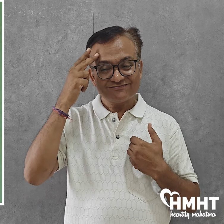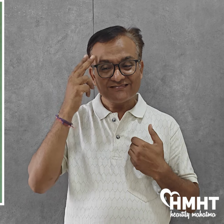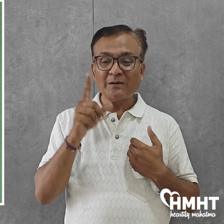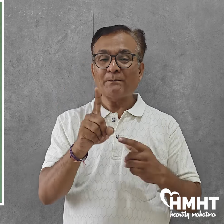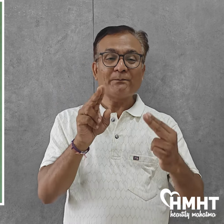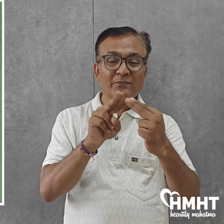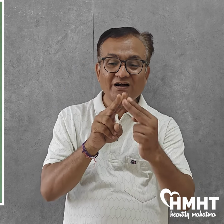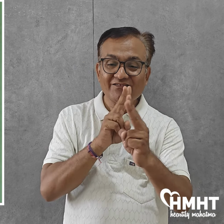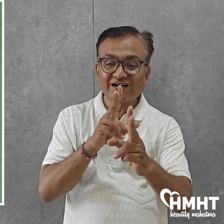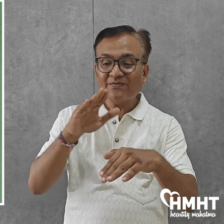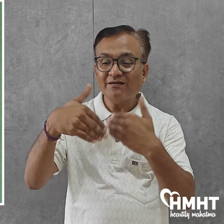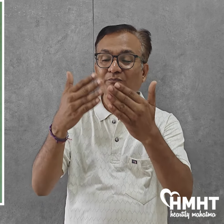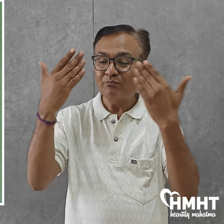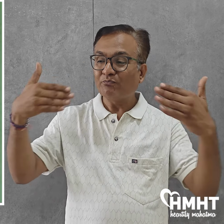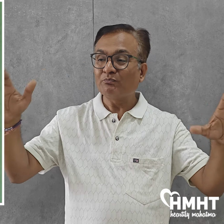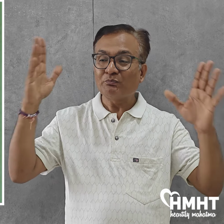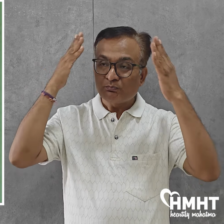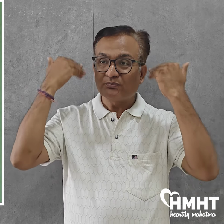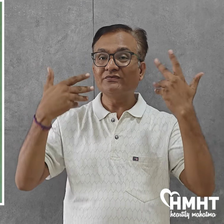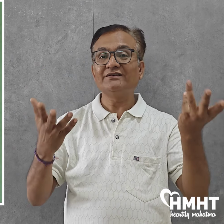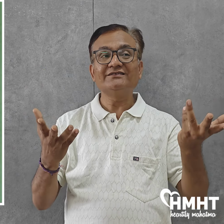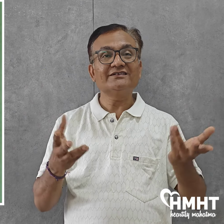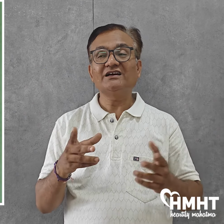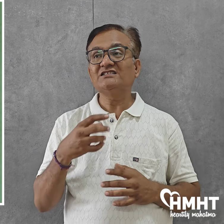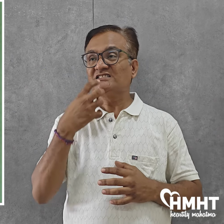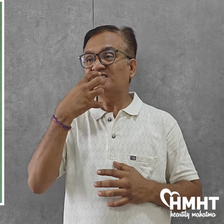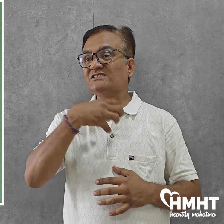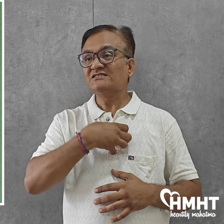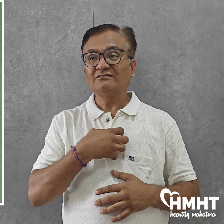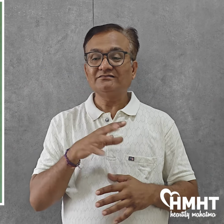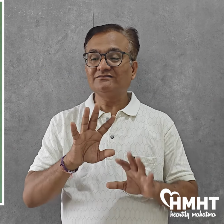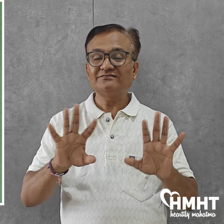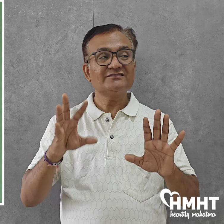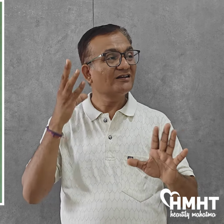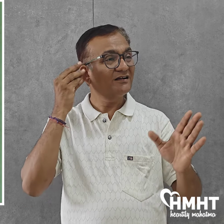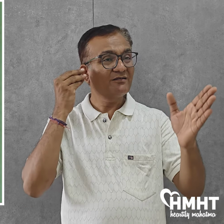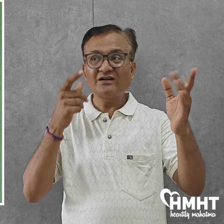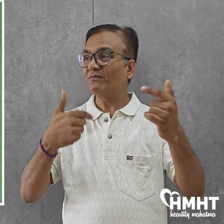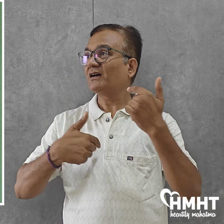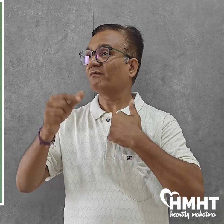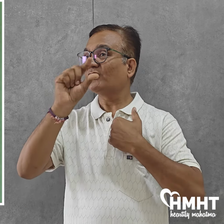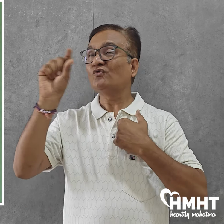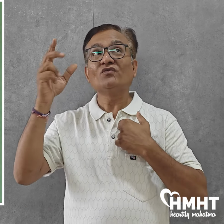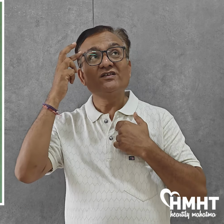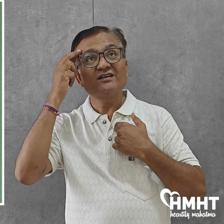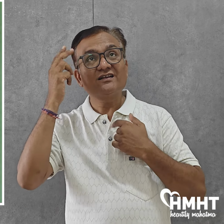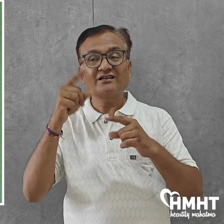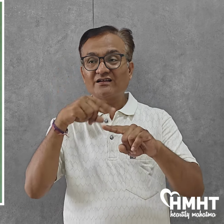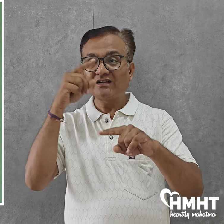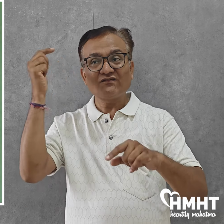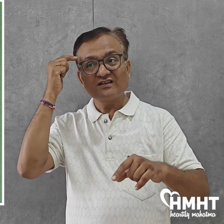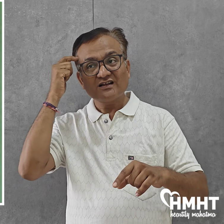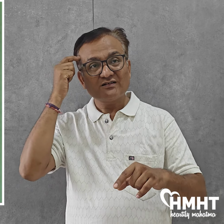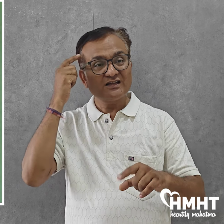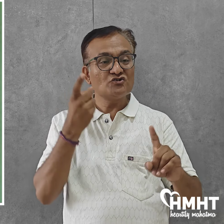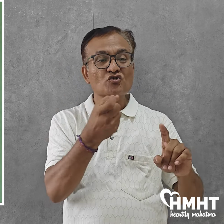એટલે કોઈ આપણી ચિંતા કરવાવાળું નથી. માટે આ રોગ તો પેસવા જ નહીં દેવાનો લોકો મારી માટે શું વિચારતા હશે. અને ઓફિસવાળા કહેતા